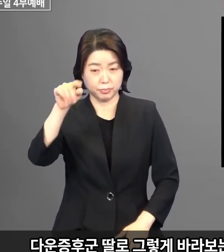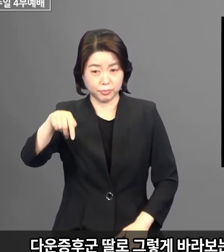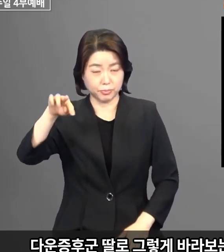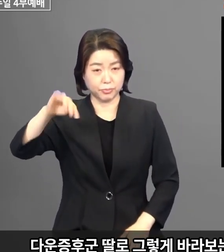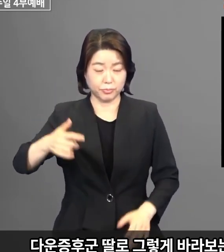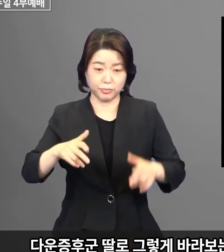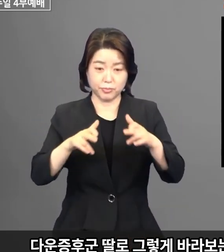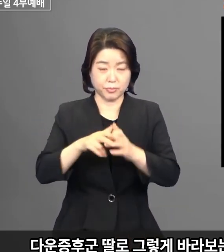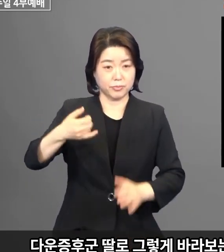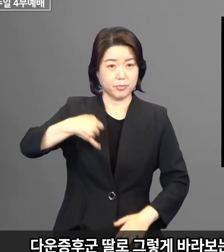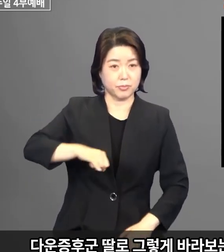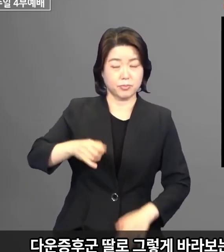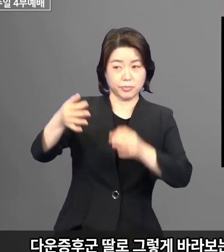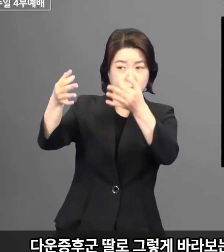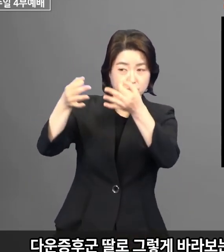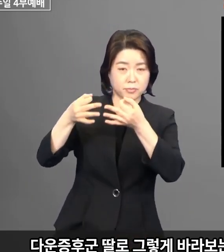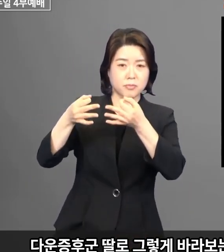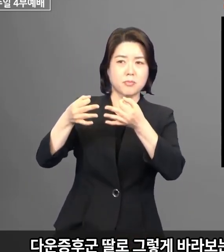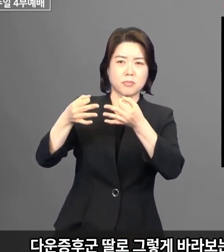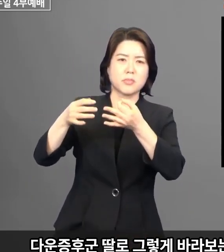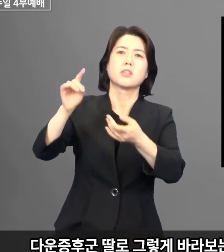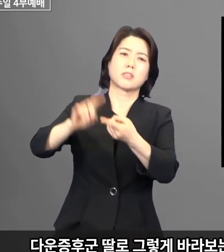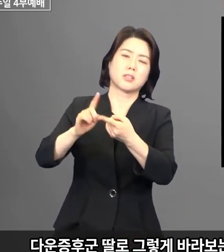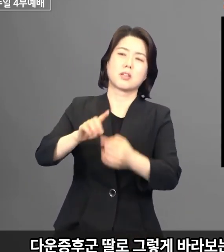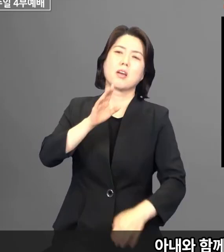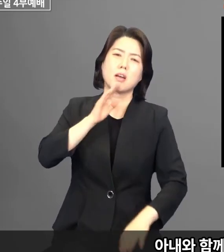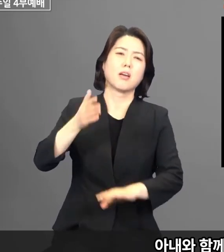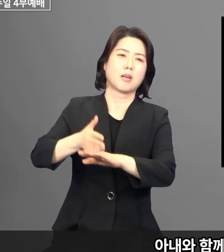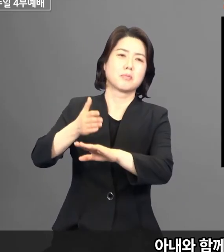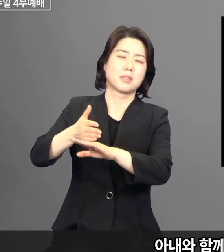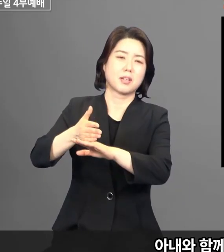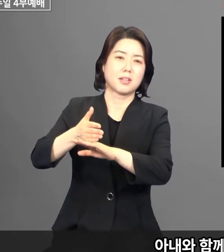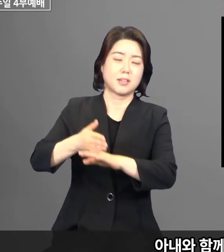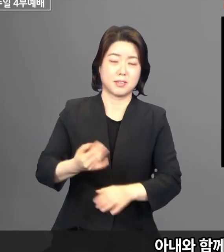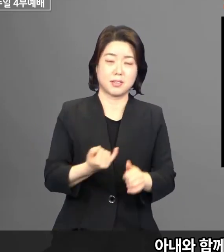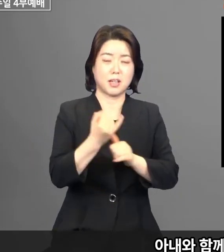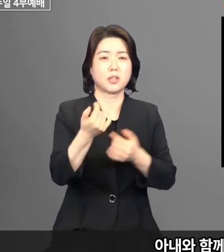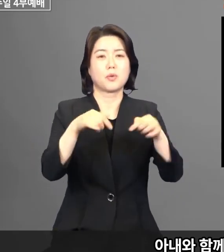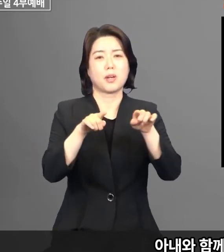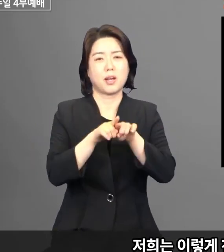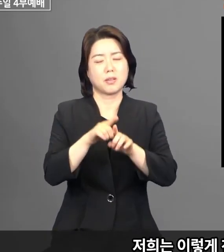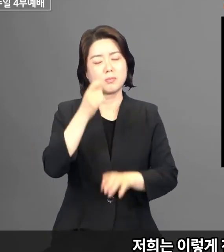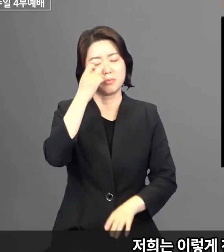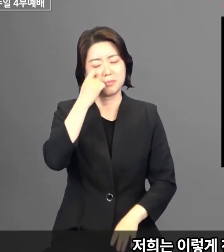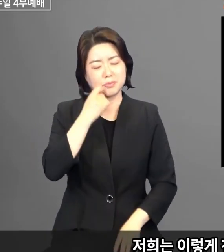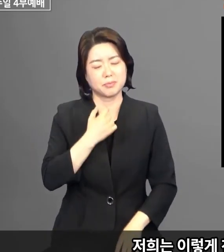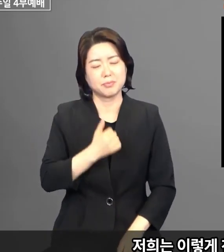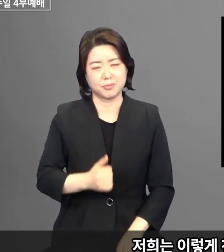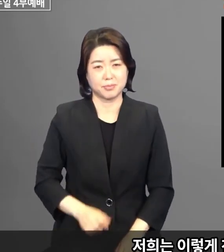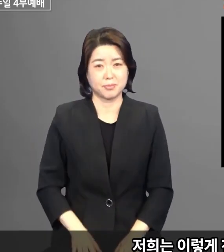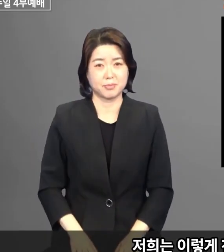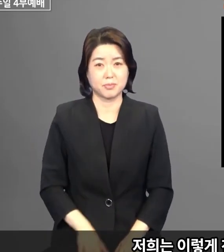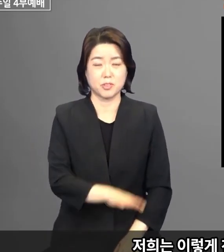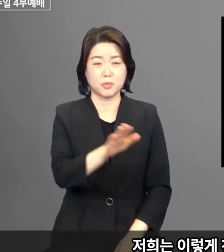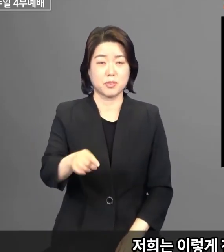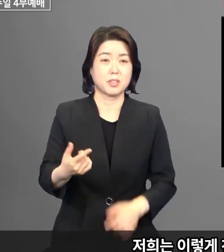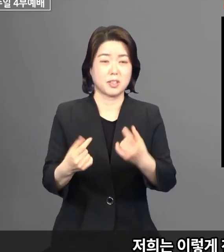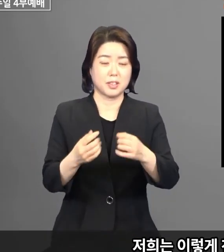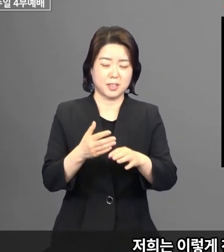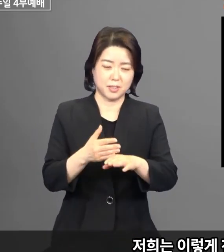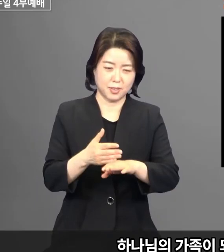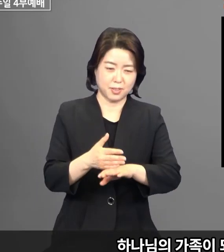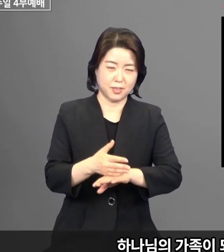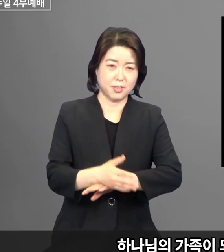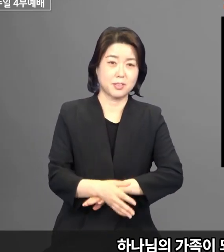것이 너무나도 고맙고 감사해서 아내와 함께 울었습니다. 저희는 이렇게 천천히